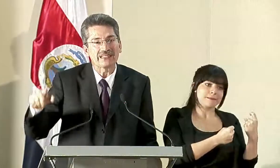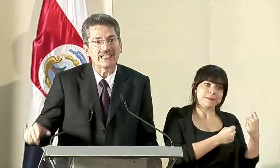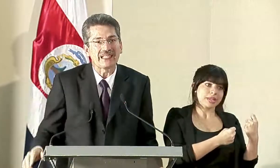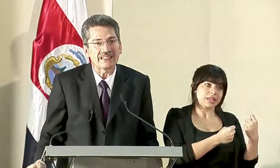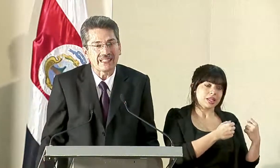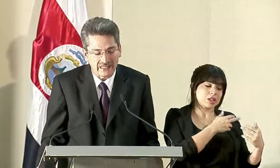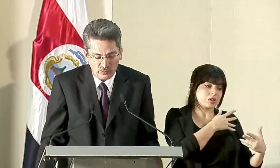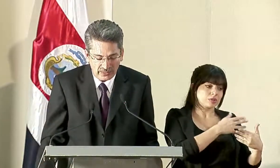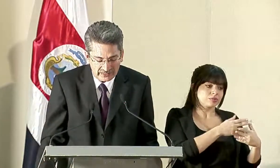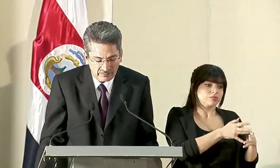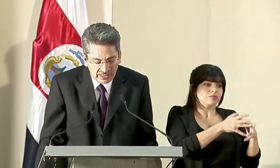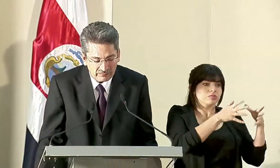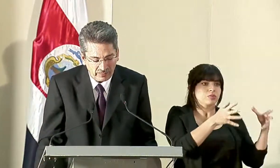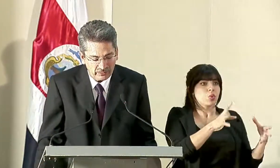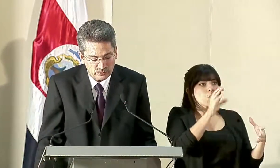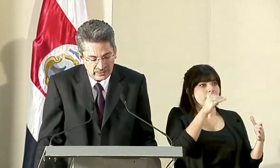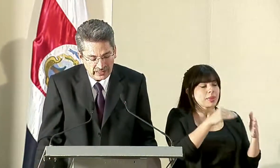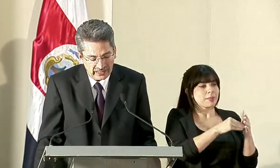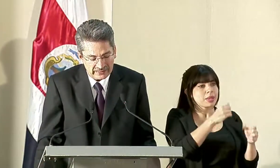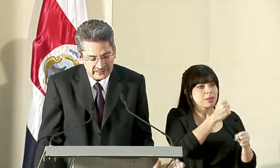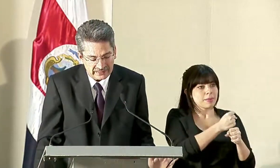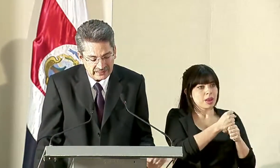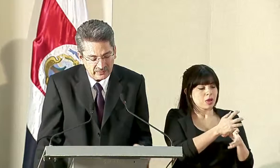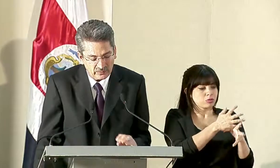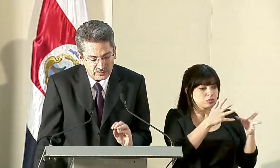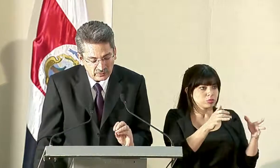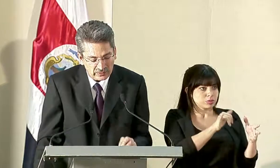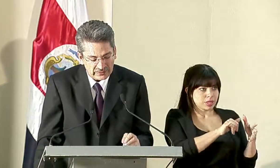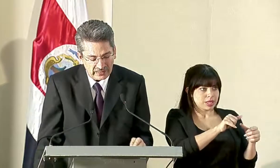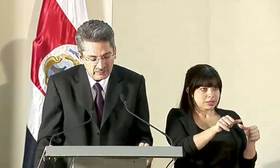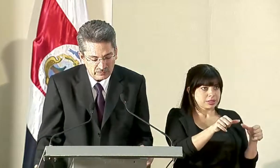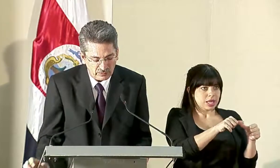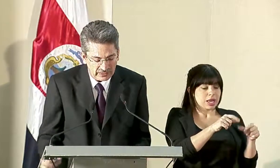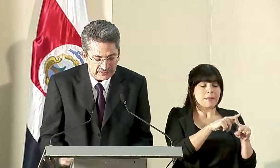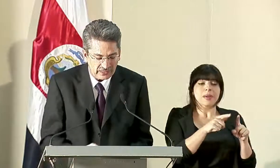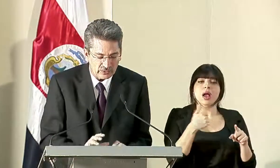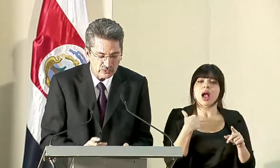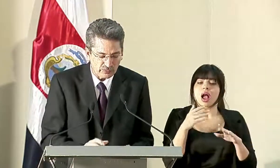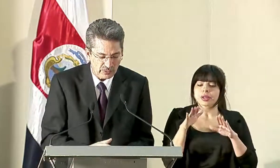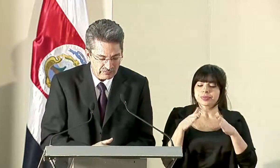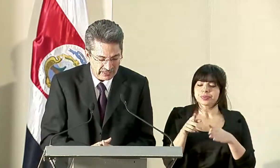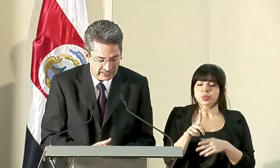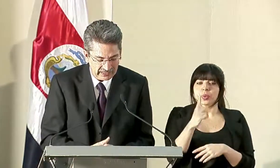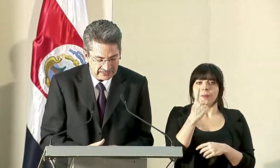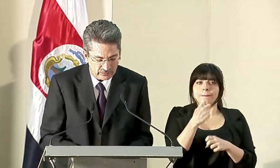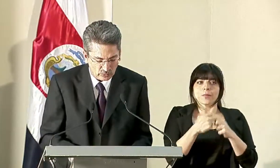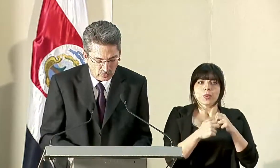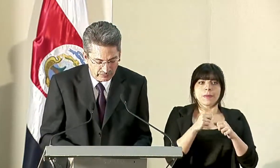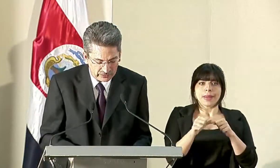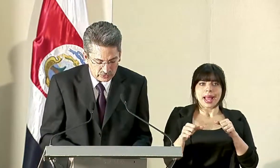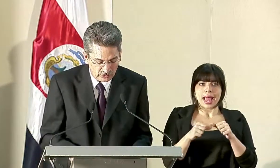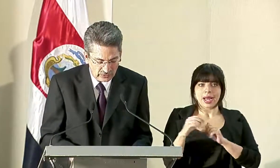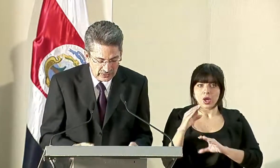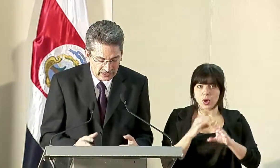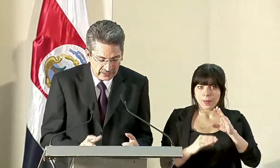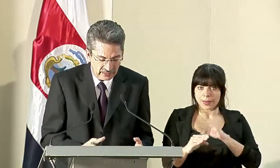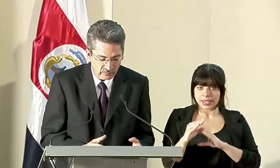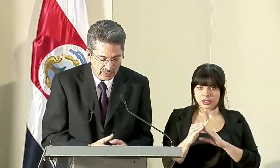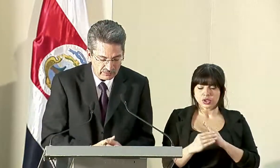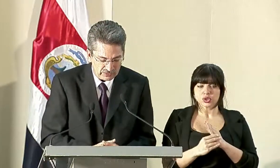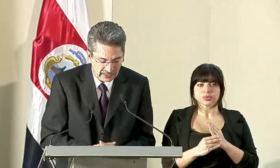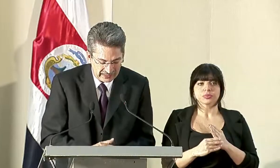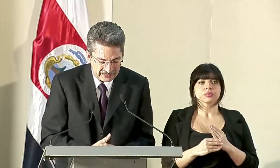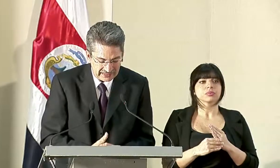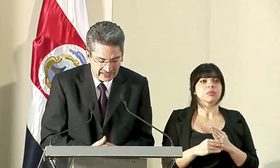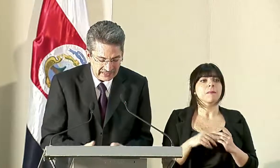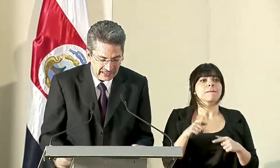más bien hacer crecer en 40.000 empleos en este sentido. Lo que tenemos focalizado es un problema en el sector comercio, que